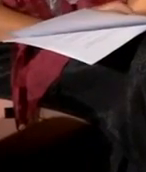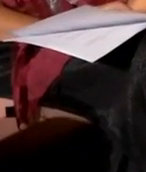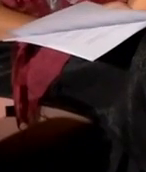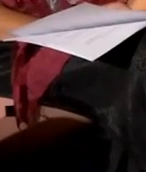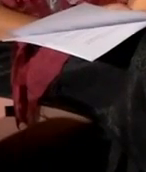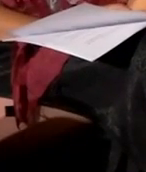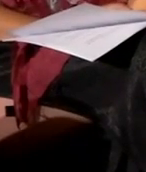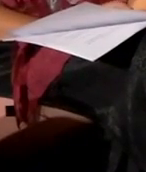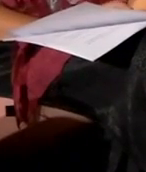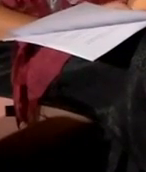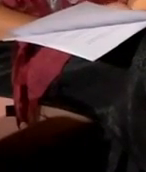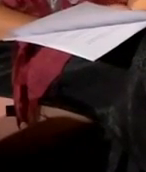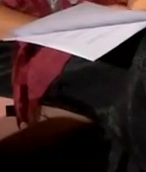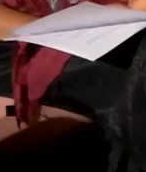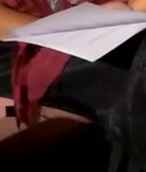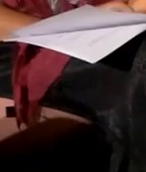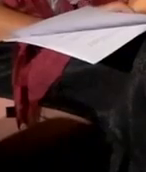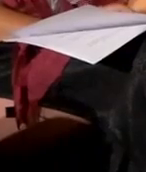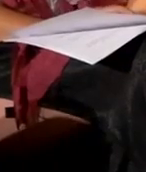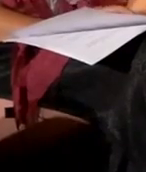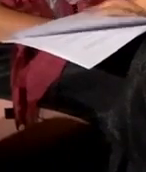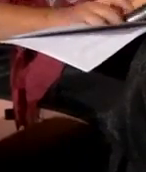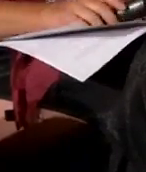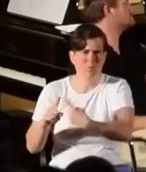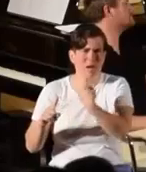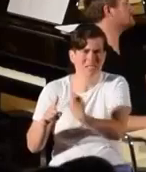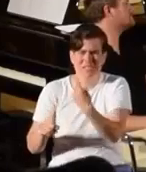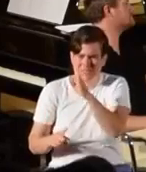es nicht auf dem Rücken von Menschen mit HIV ausgetragen wird.